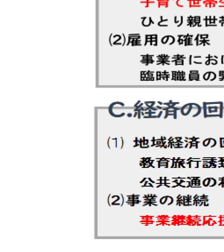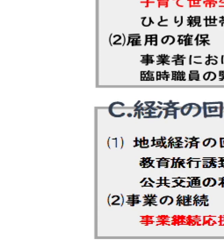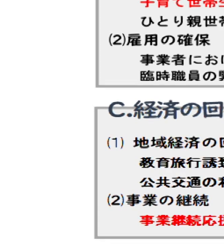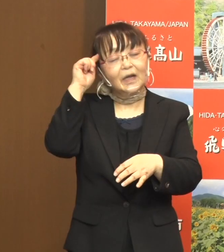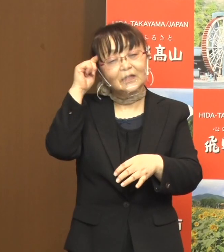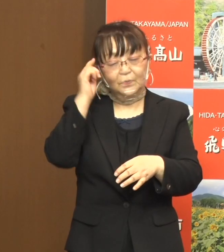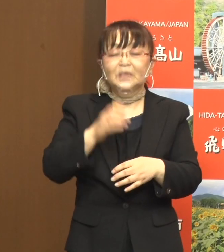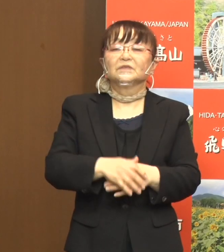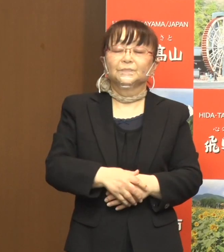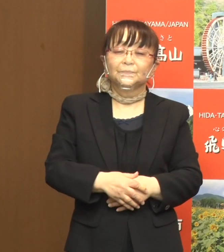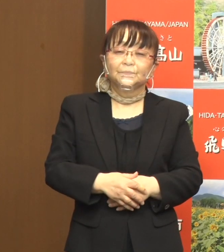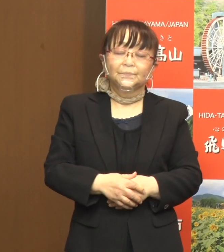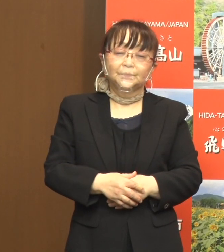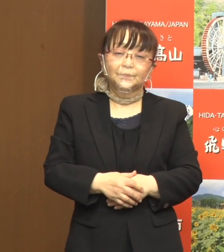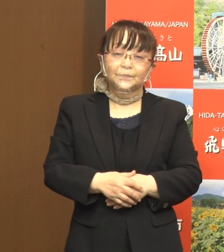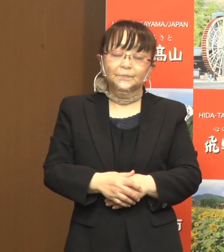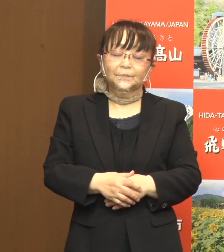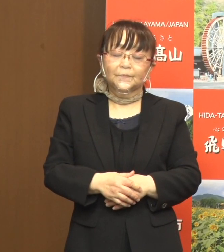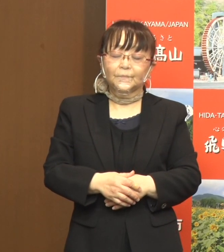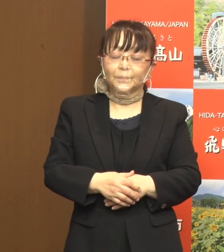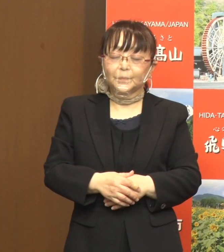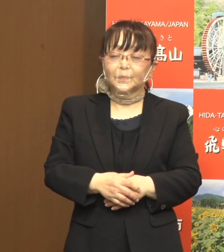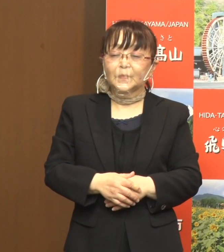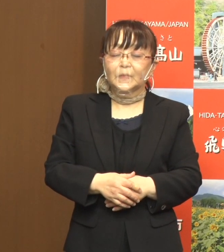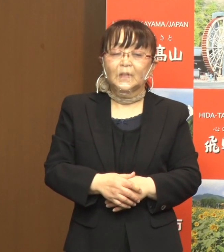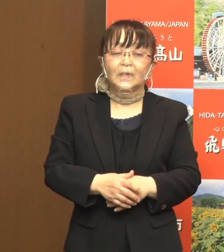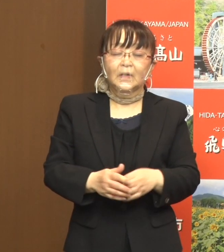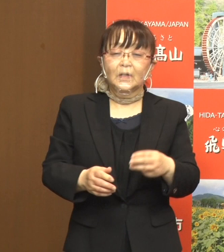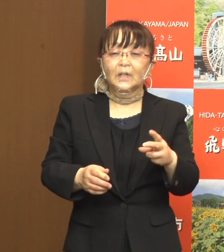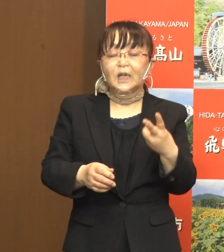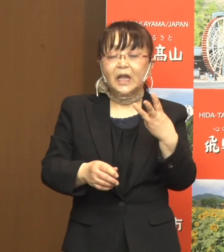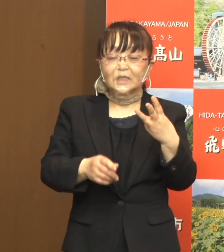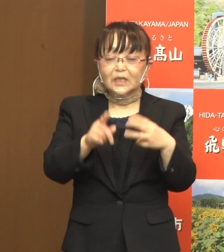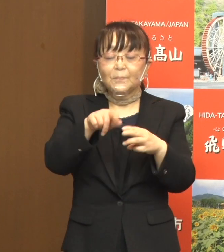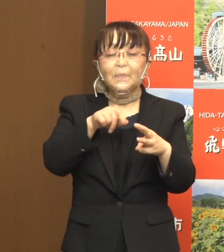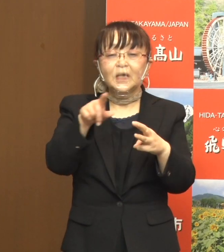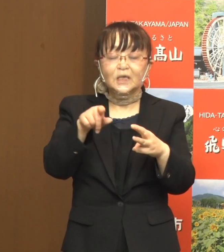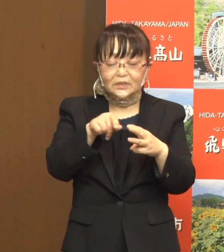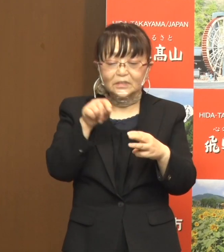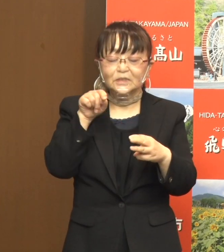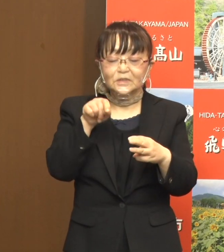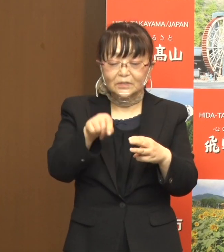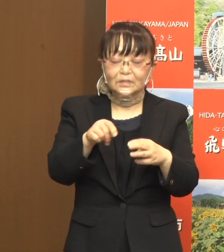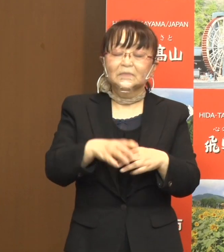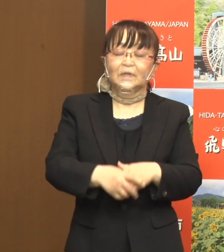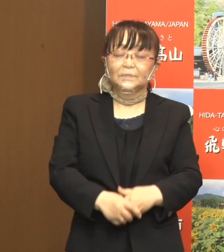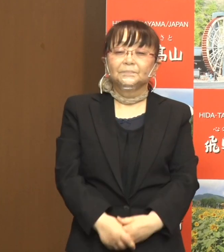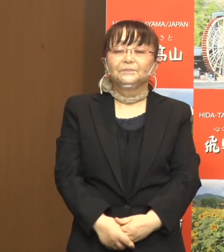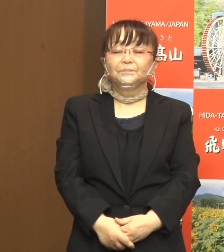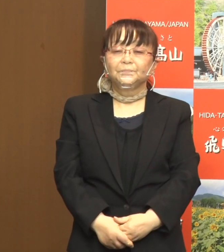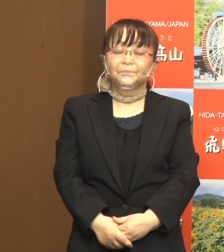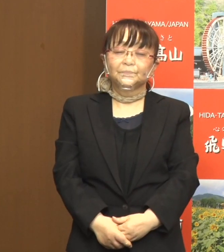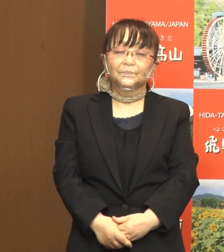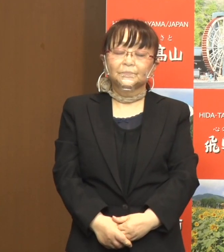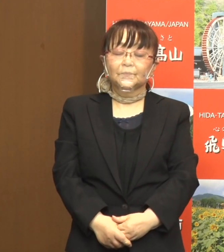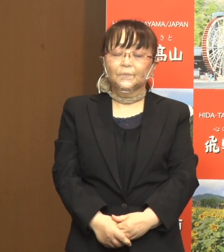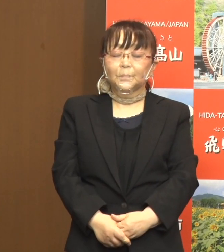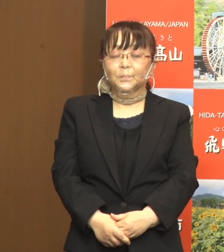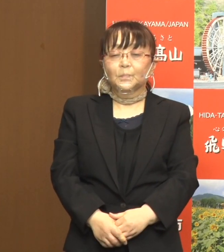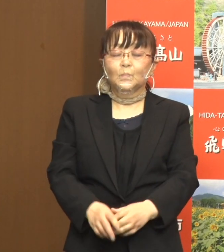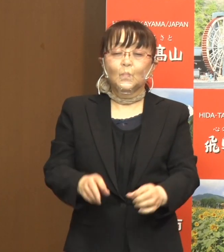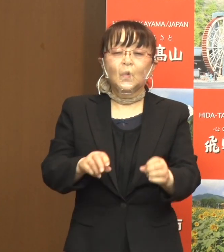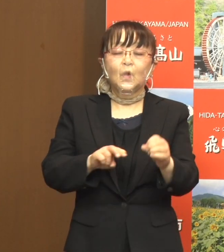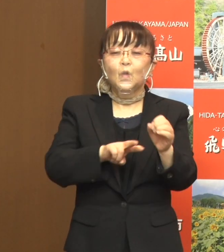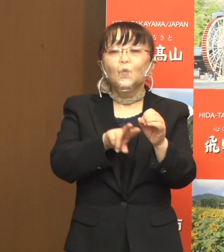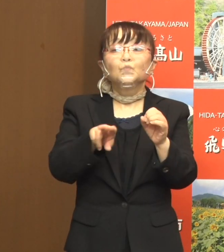ますそれではあの3ページの別紙1をご覧いただきたいと思いますが強いがてコロナウイルス